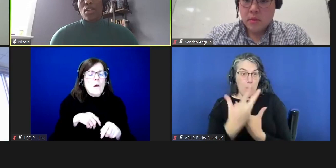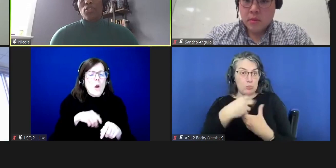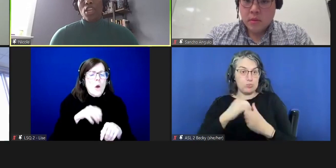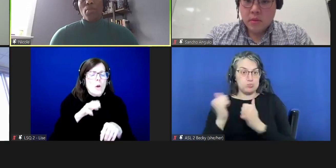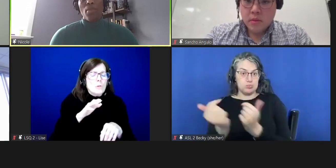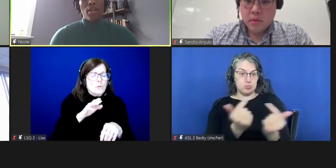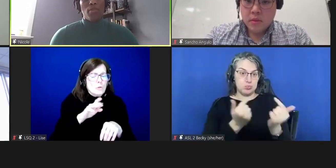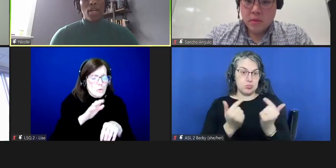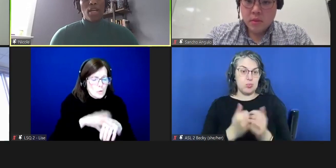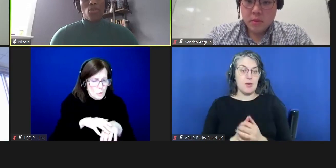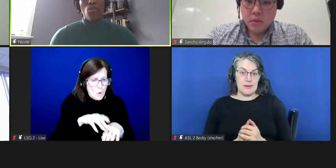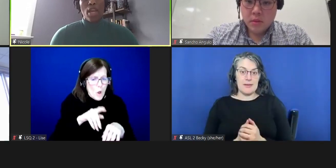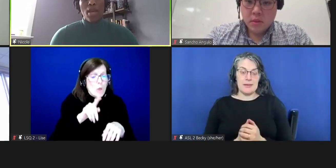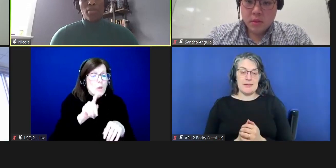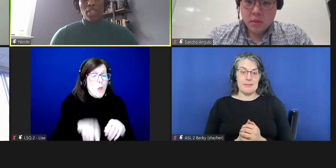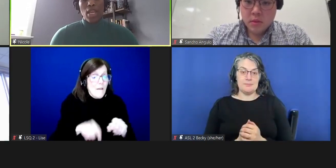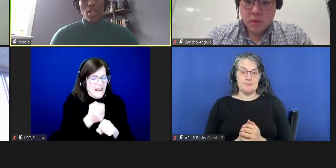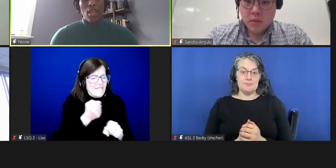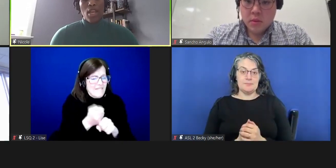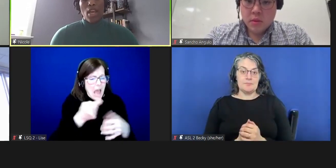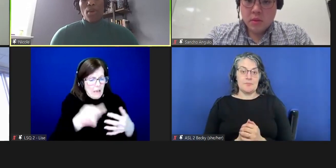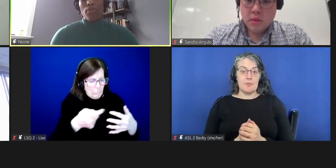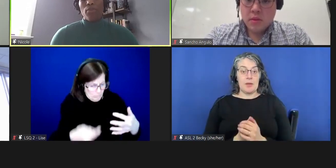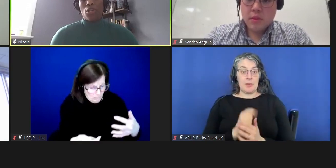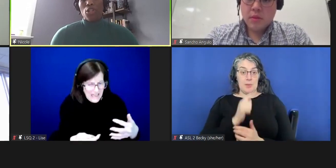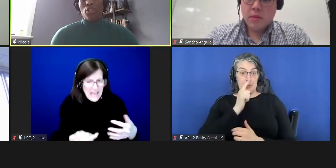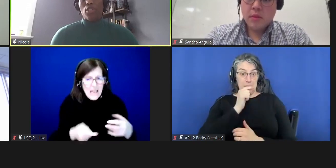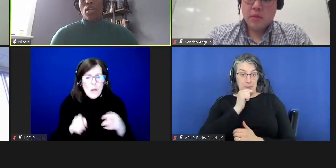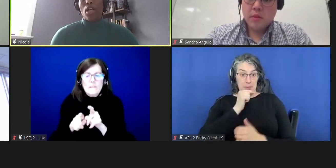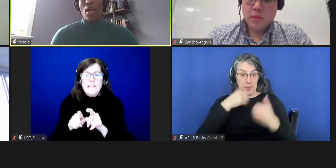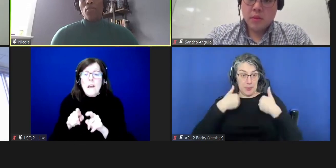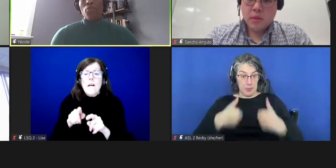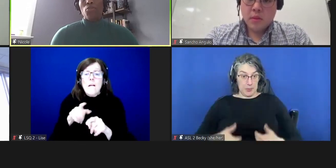j'allais véritablement entreprendre. Alors,